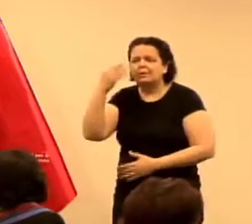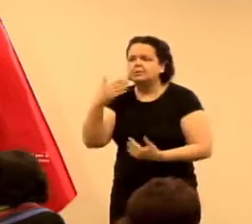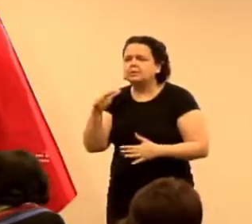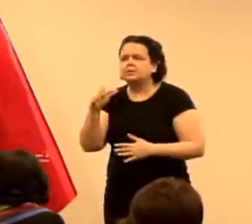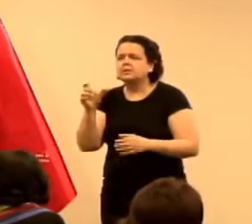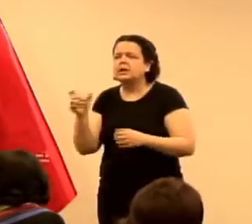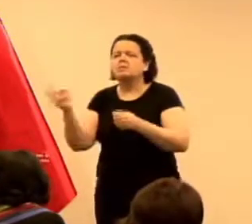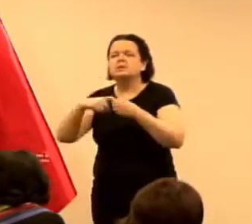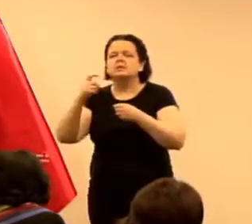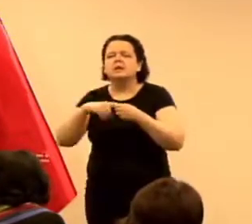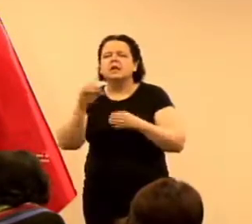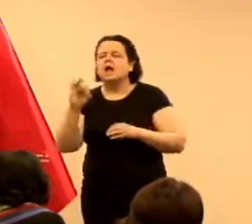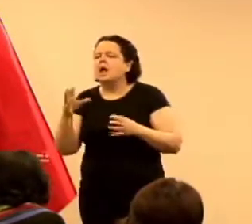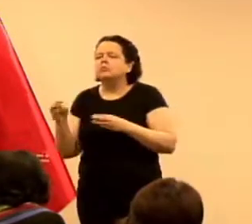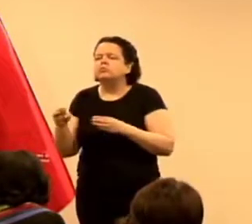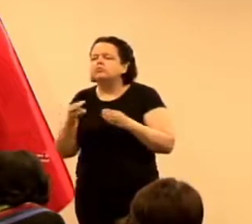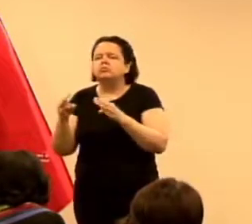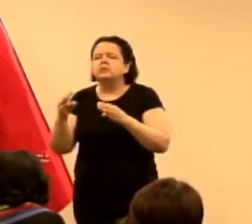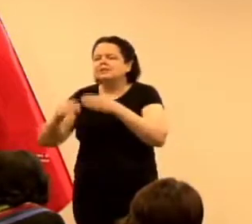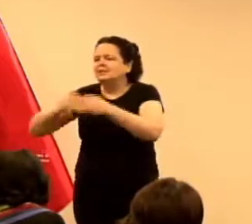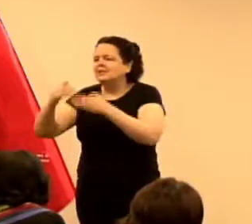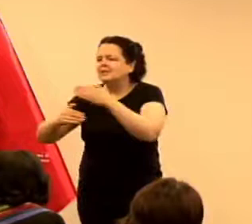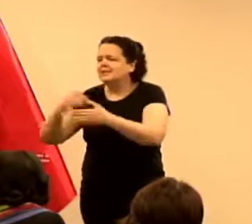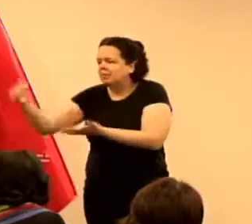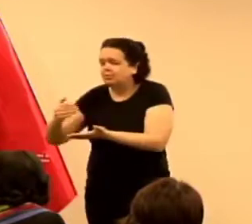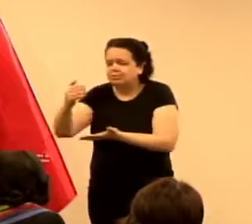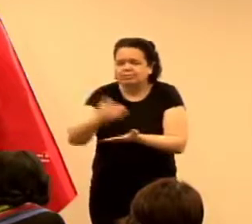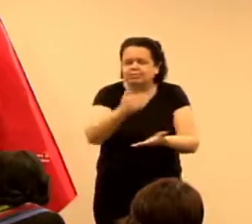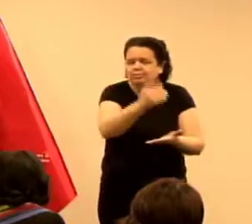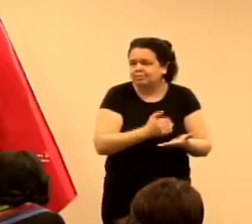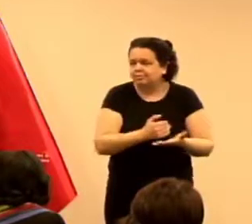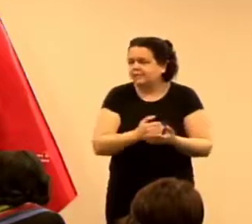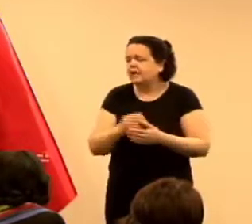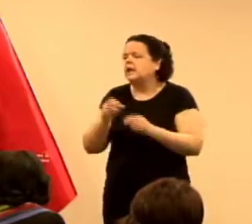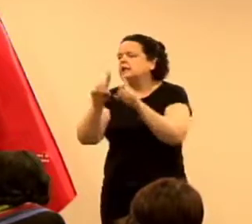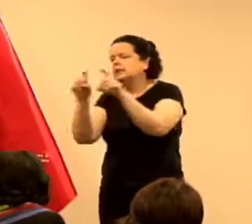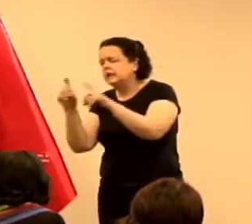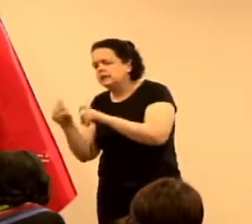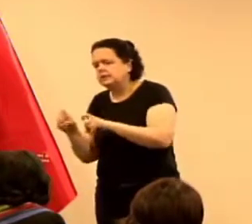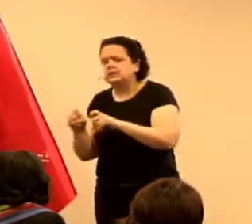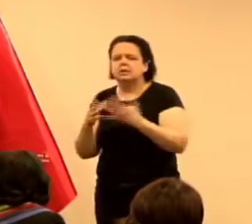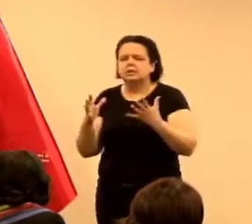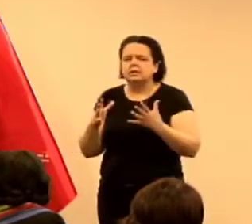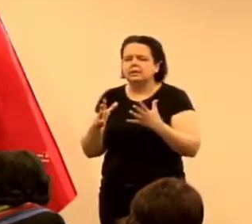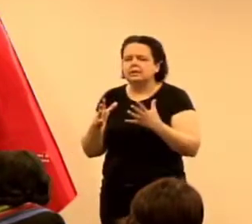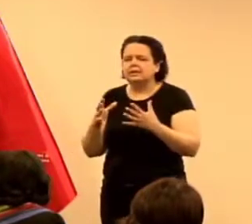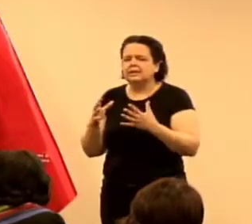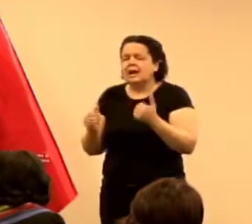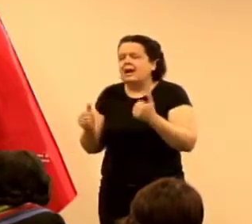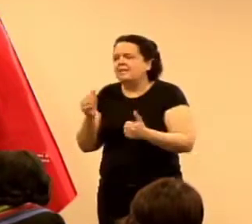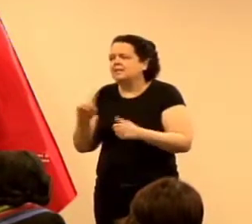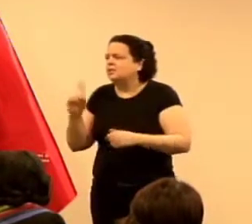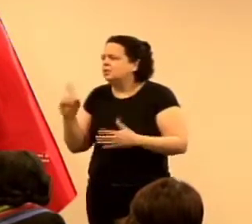hemos participado de alguna manera en algunos procesos de recolección de datos a través de censos o de encuestas, es que a veces no hay